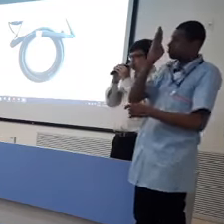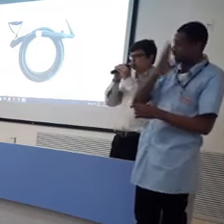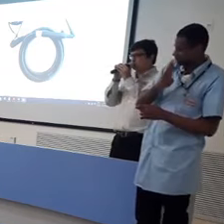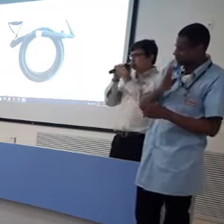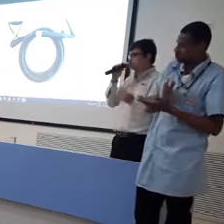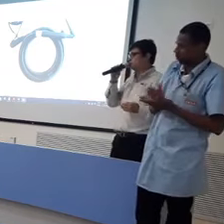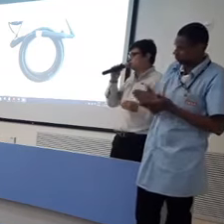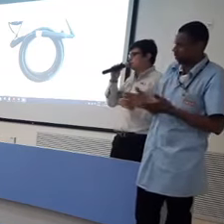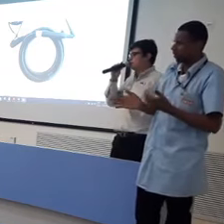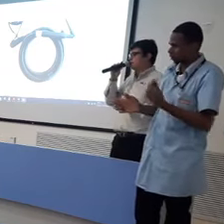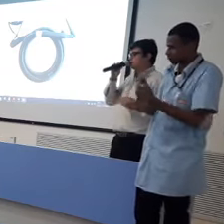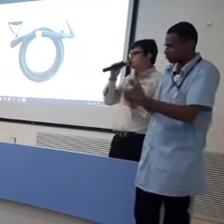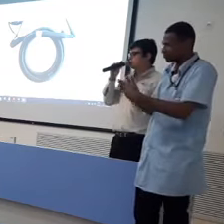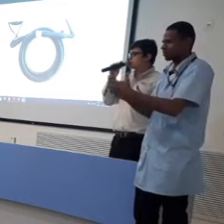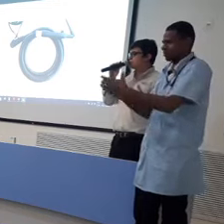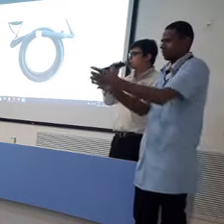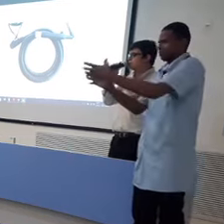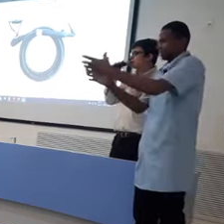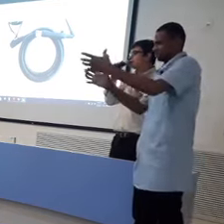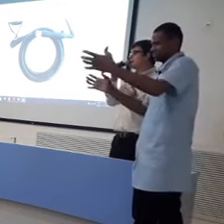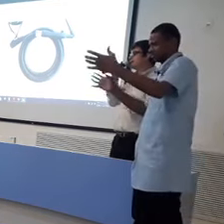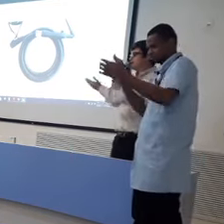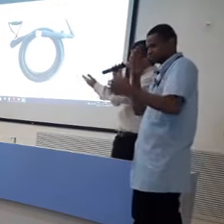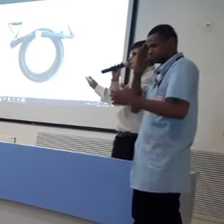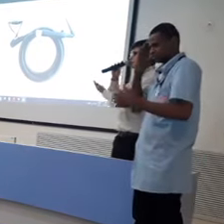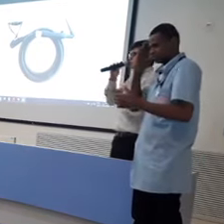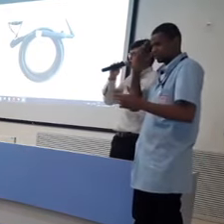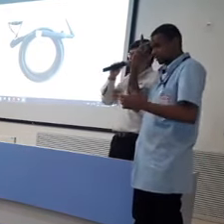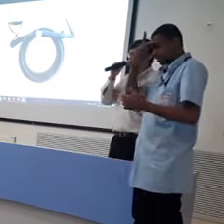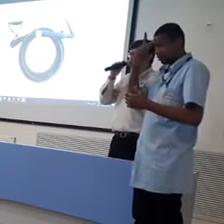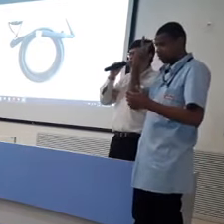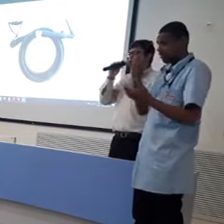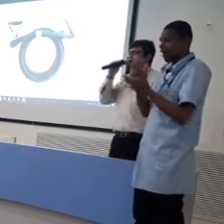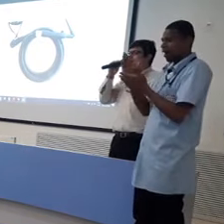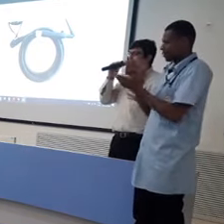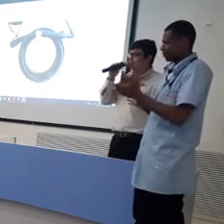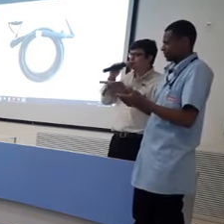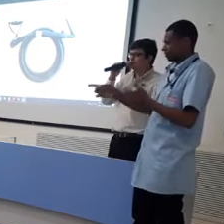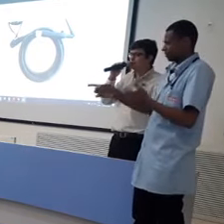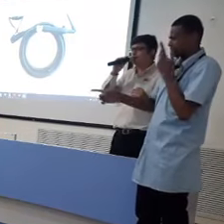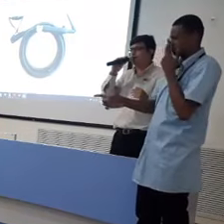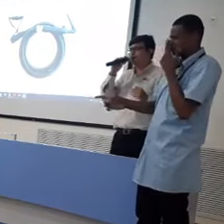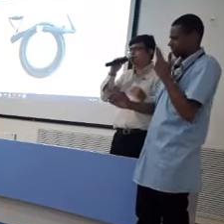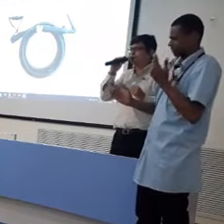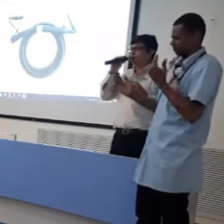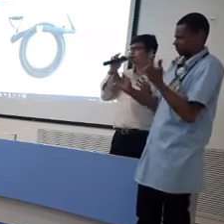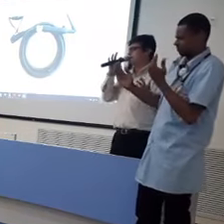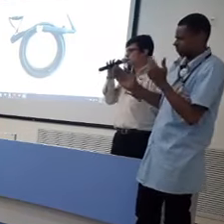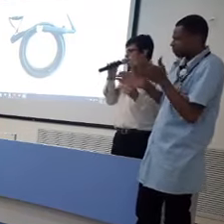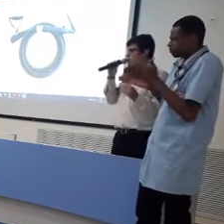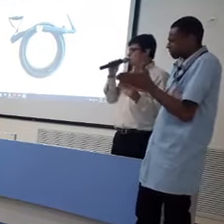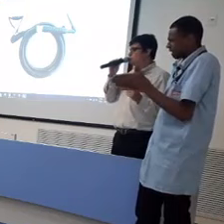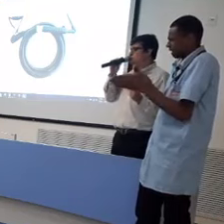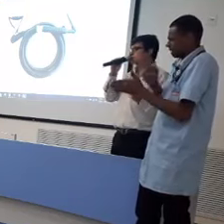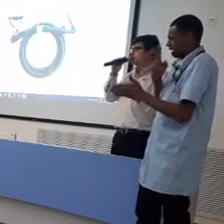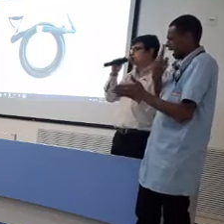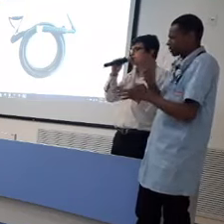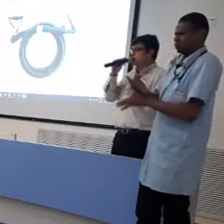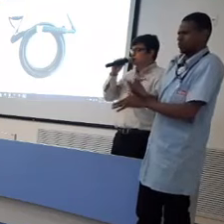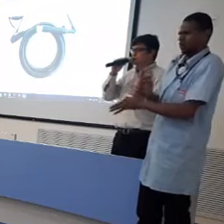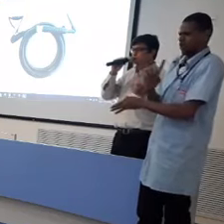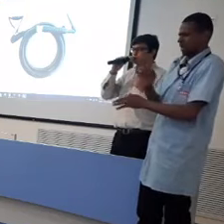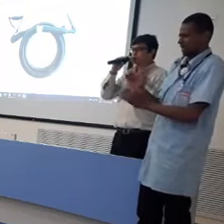se consolidando, mas muita gente ainda nega uma máquina inversora, porque a máquina é pequena, o cara não acha ela